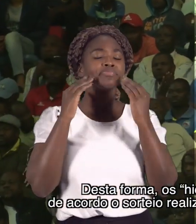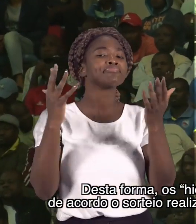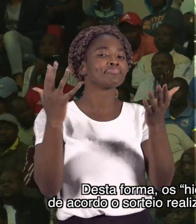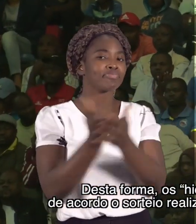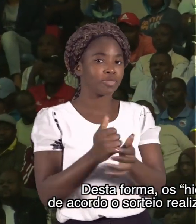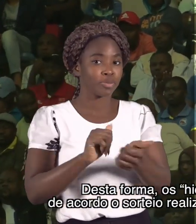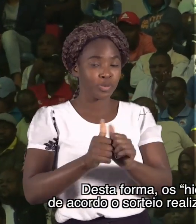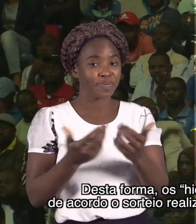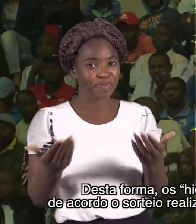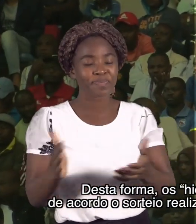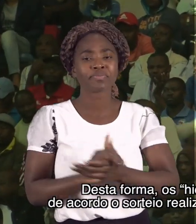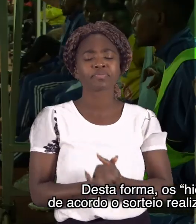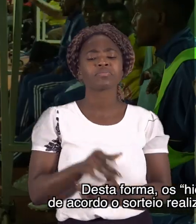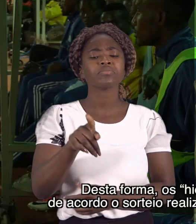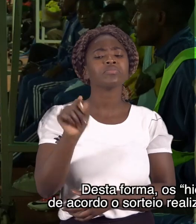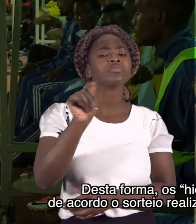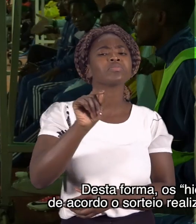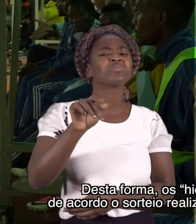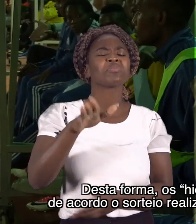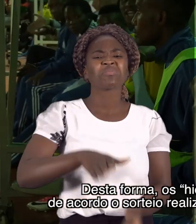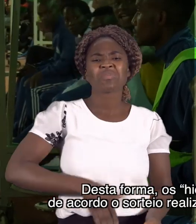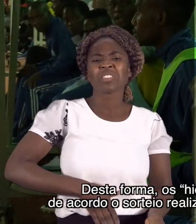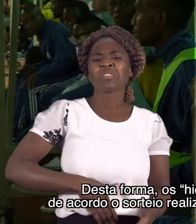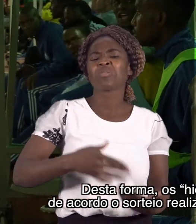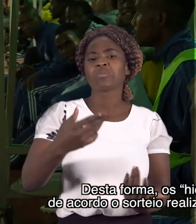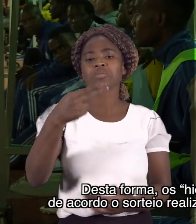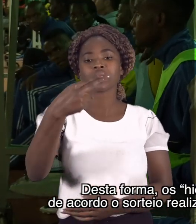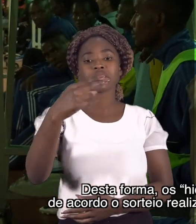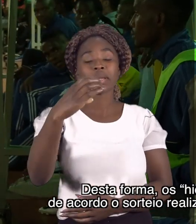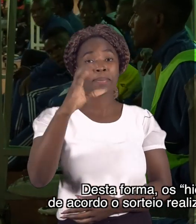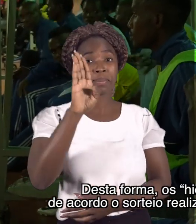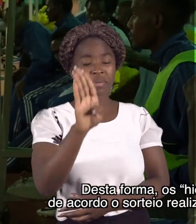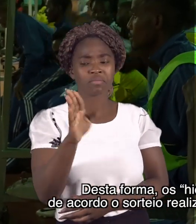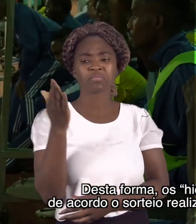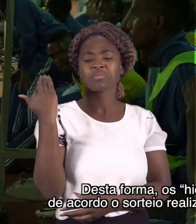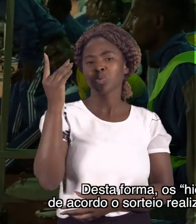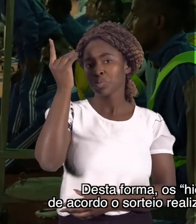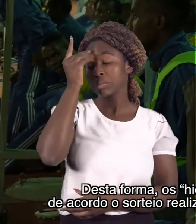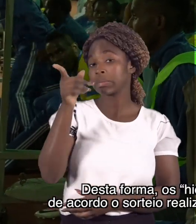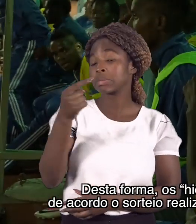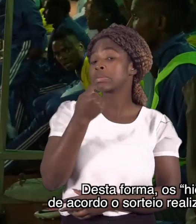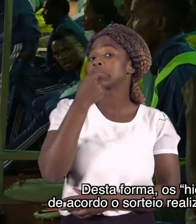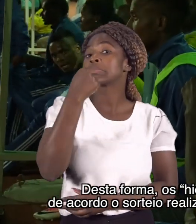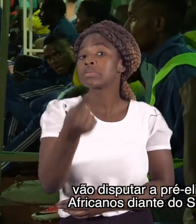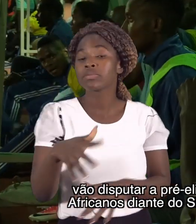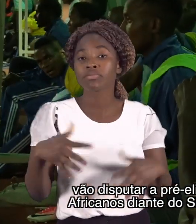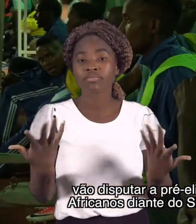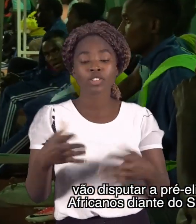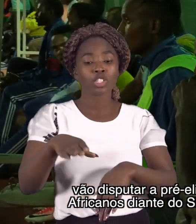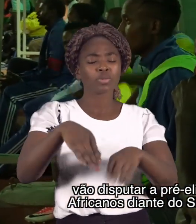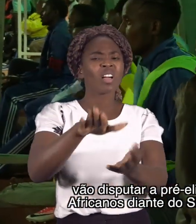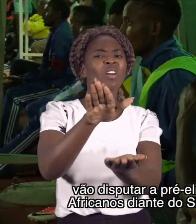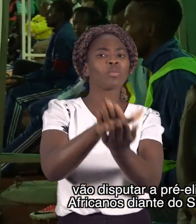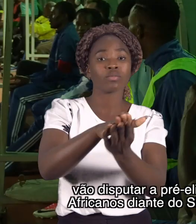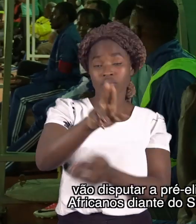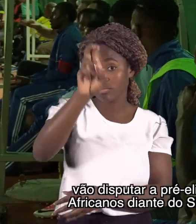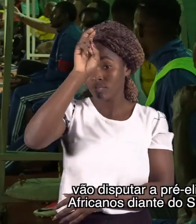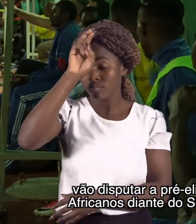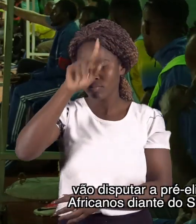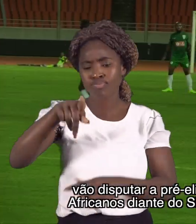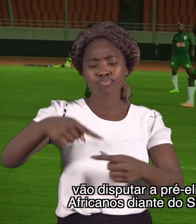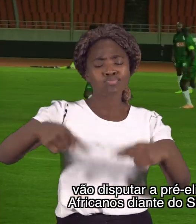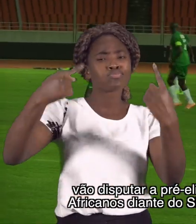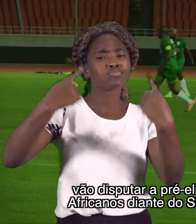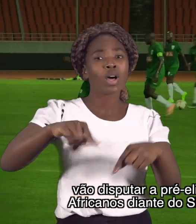os hidroelétricos de Caora Bassa, de acordo com o sorteio realizado domingo último no Cairo, Egito, vão disputar a